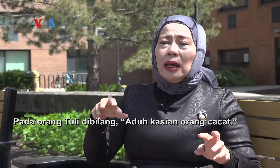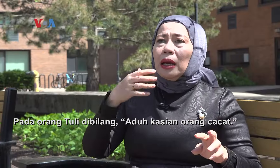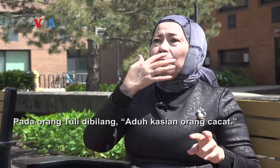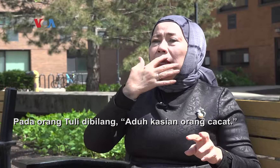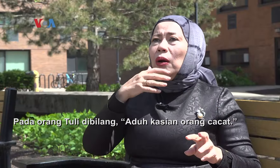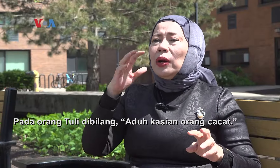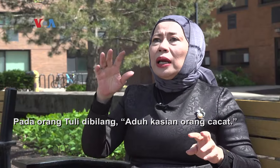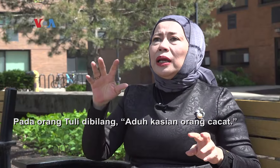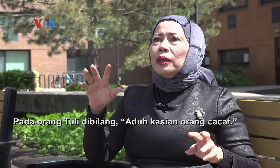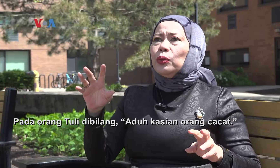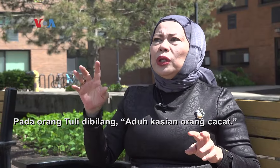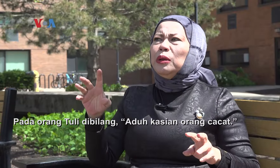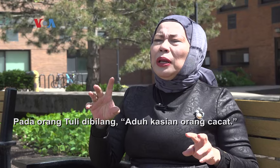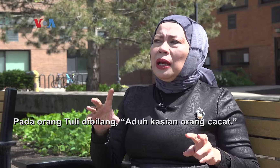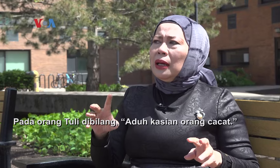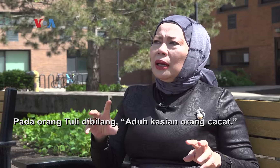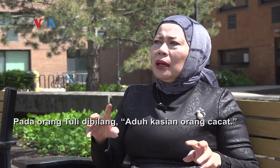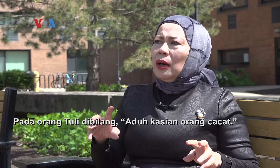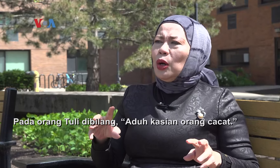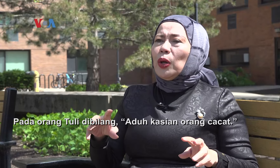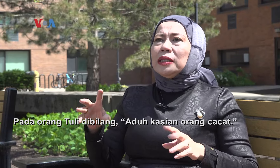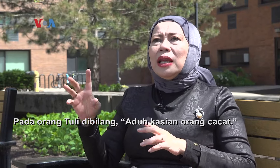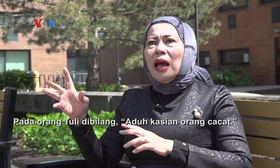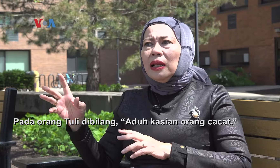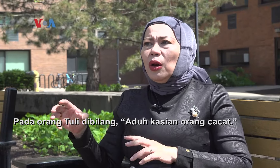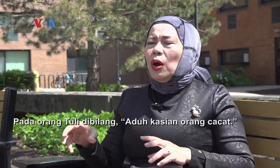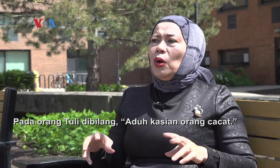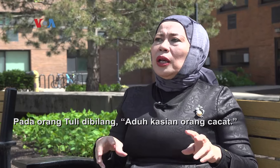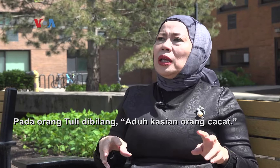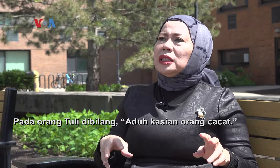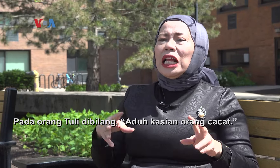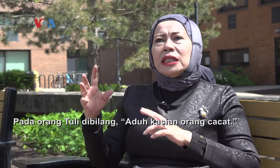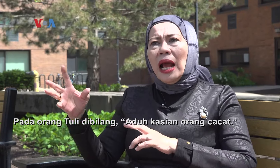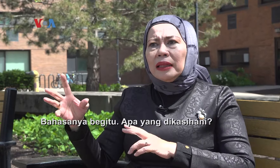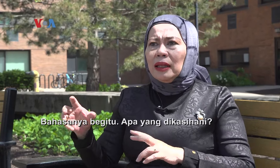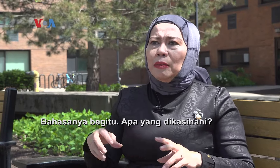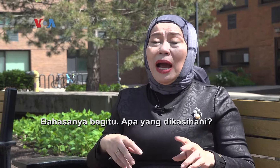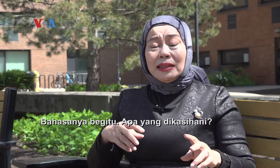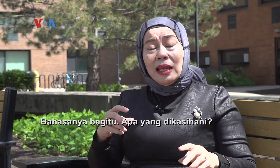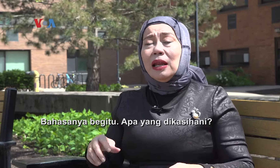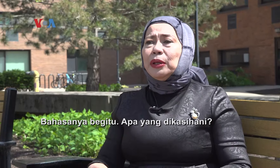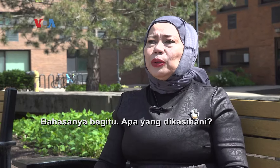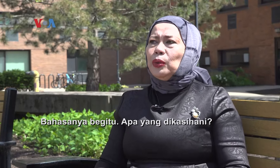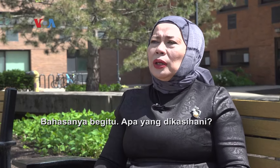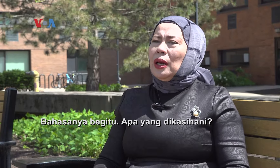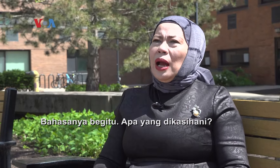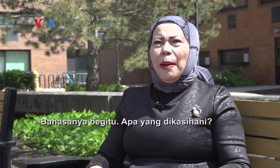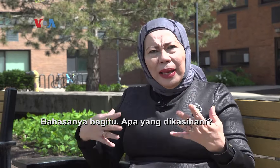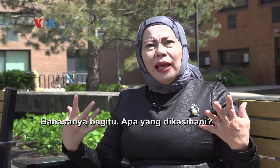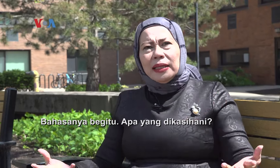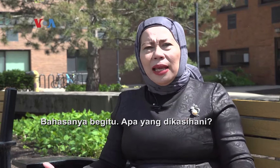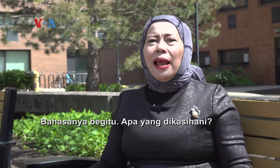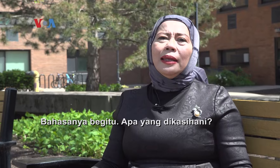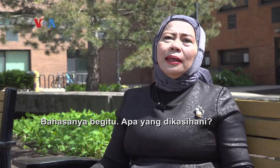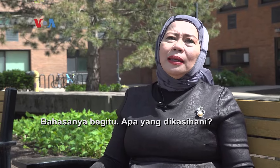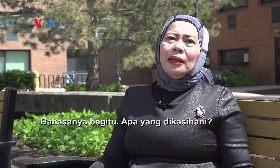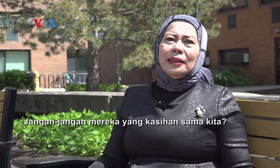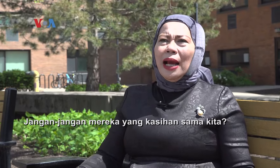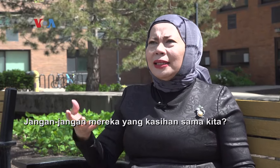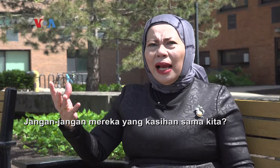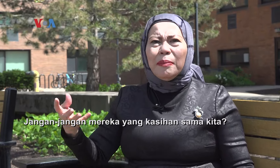underestimate pada orang yang tuli, dibilang, aduh kasihan, orang yang cacat, bahasanya kan begitu. Apa yang